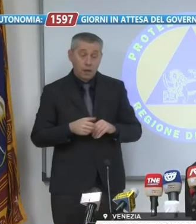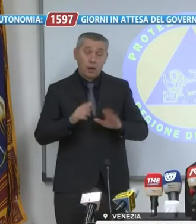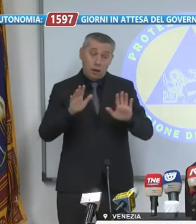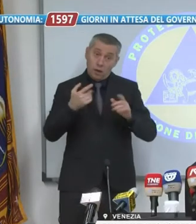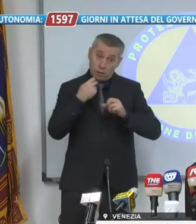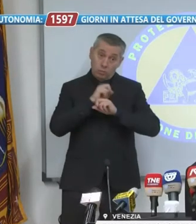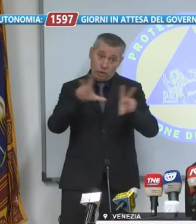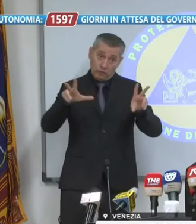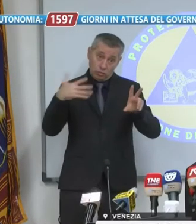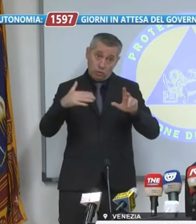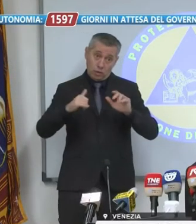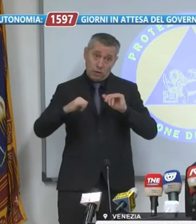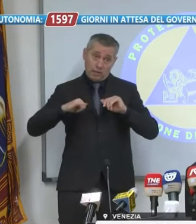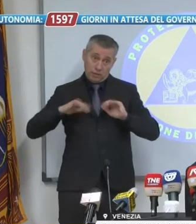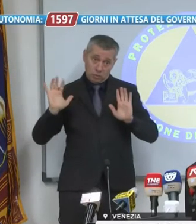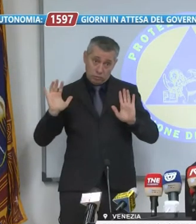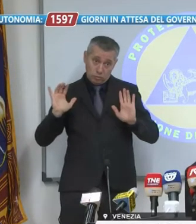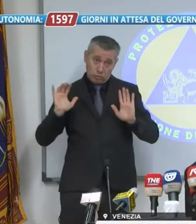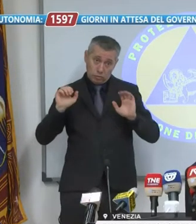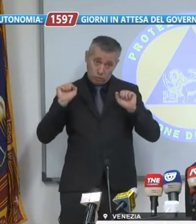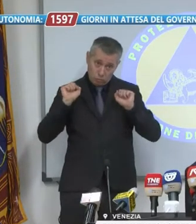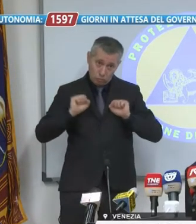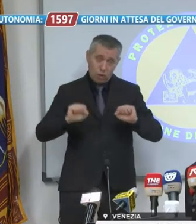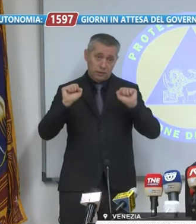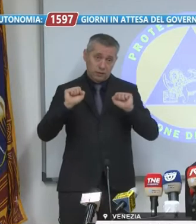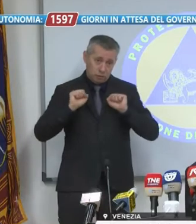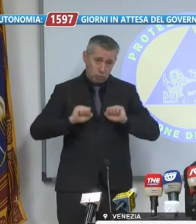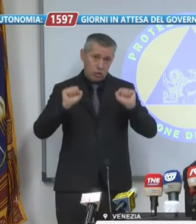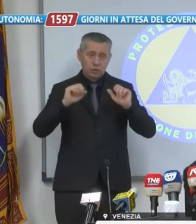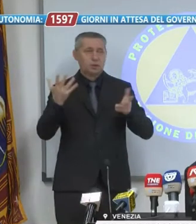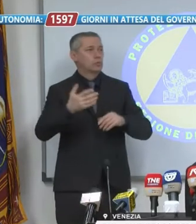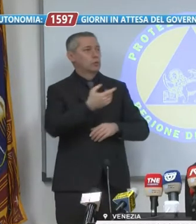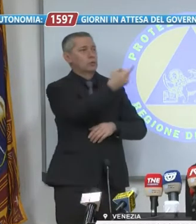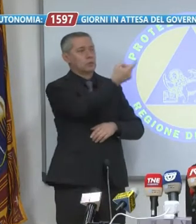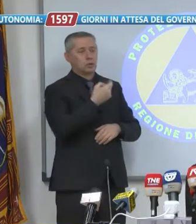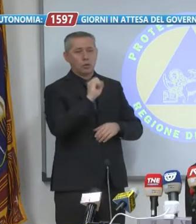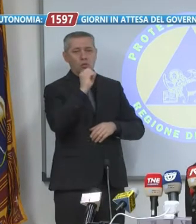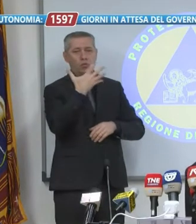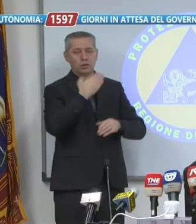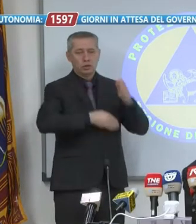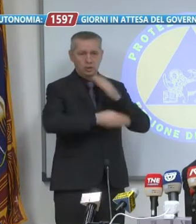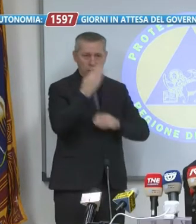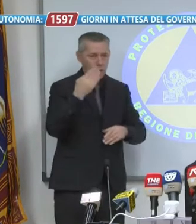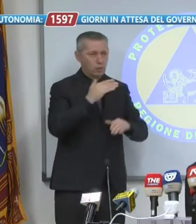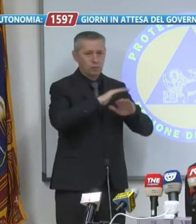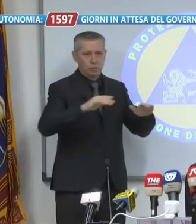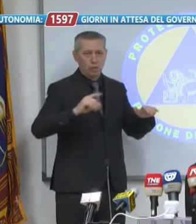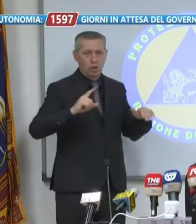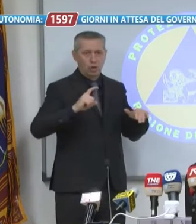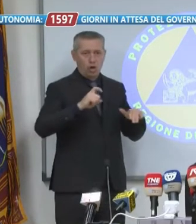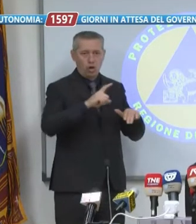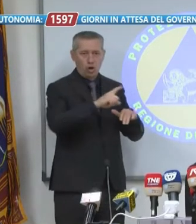più tragici, tragici vuol dire tipo i 15 disabili, bimbi oncologici, di andare a prenderli.